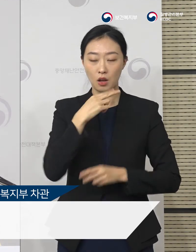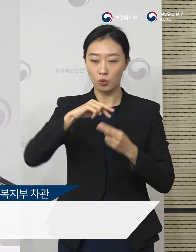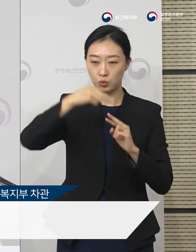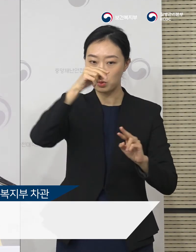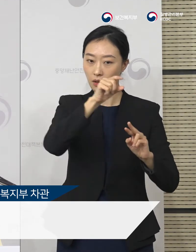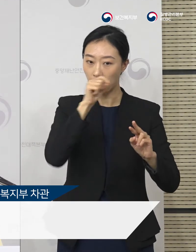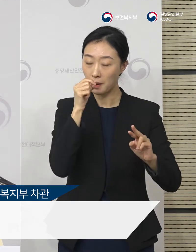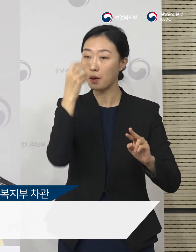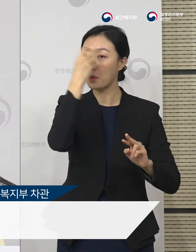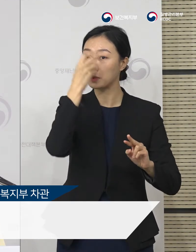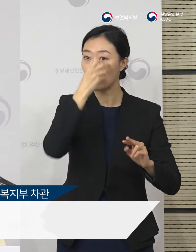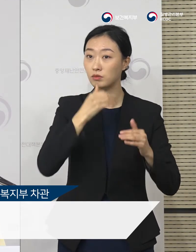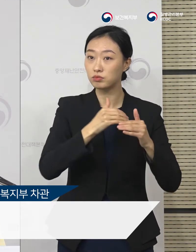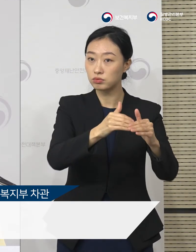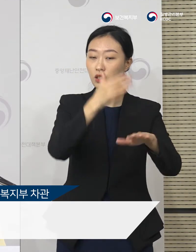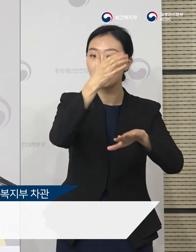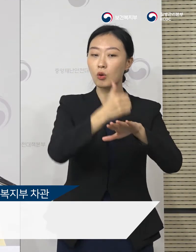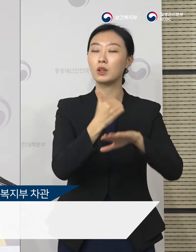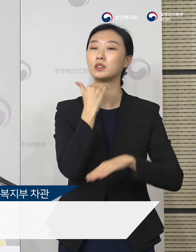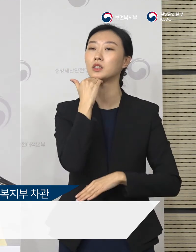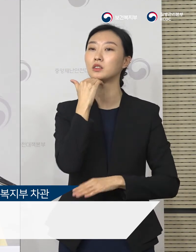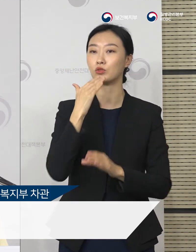실시하고 결과를 기다리고 있습니다.